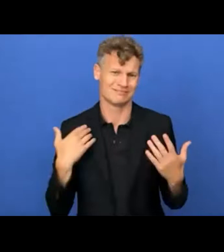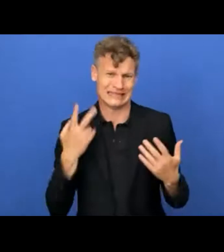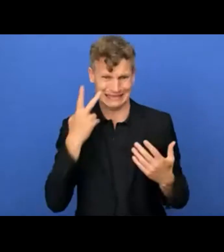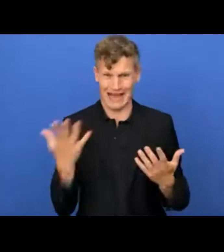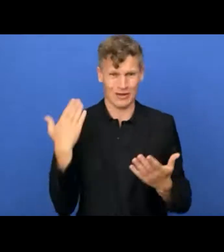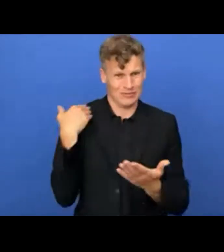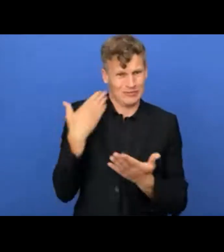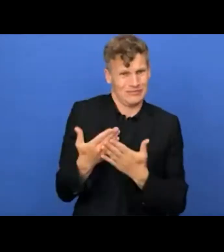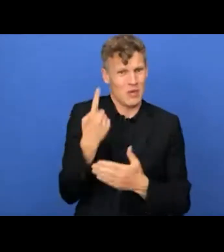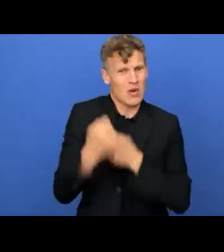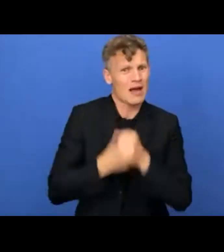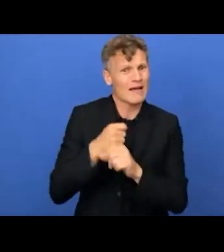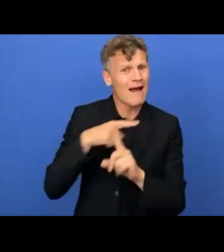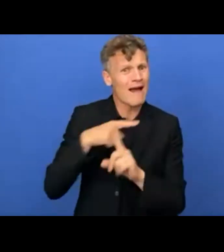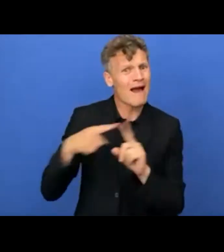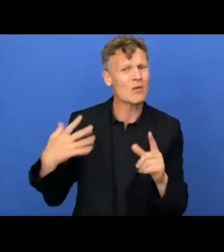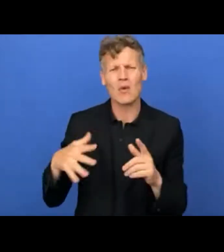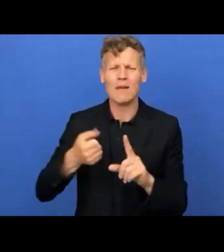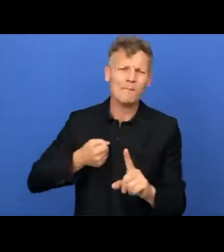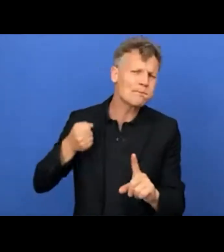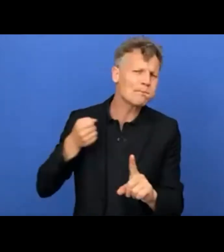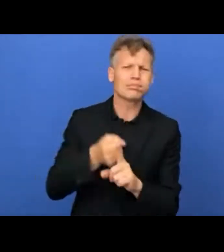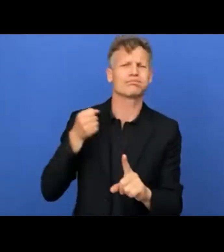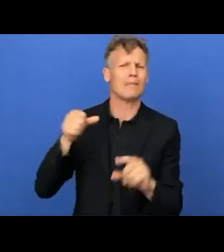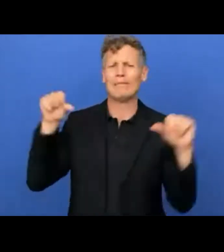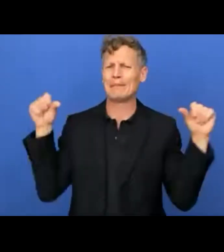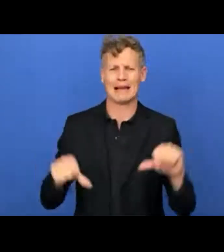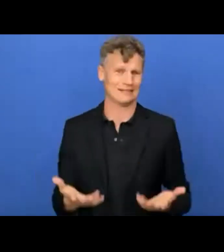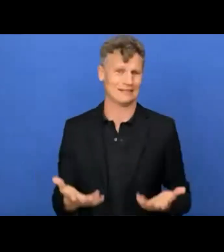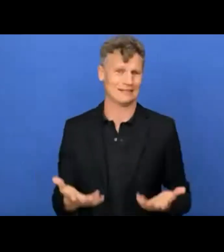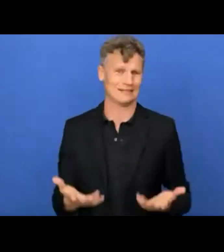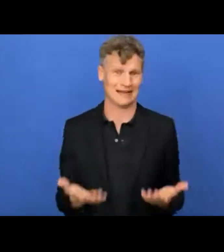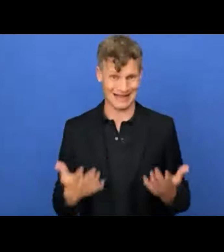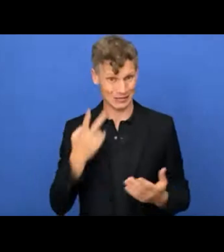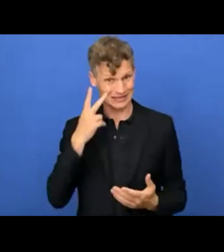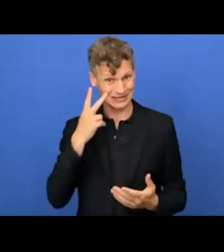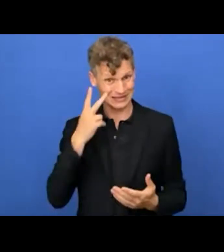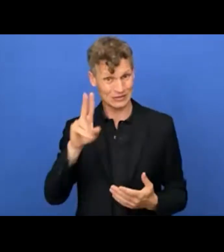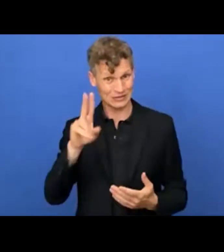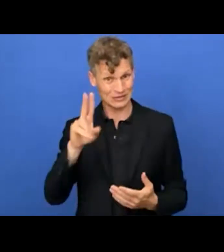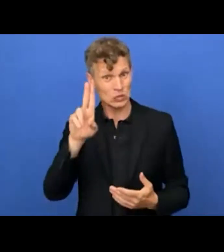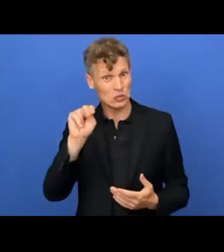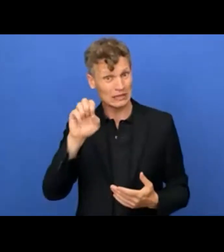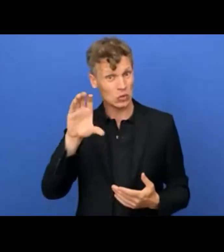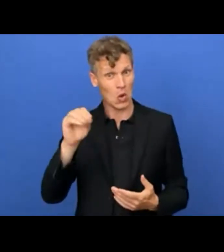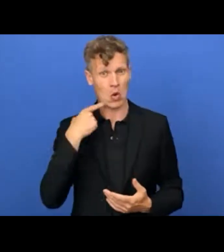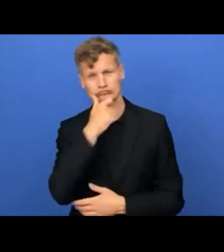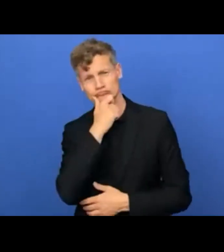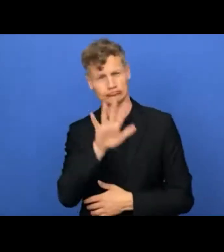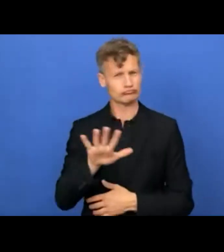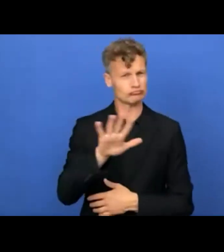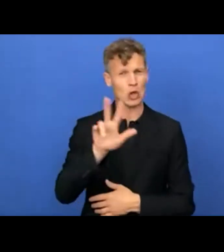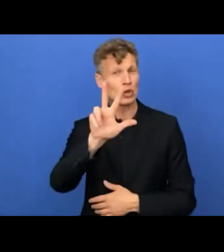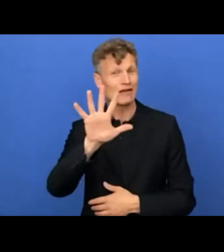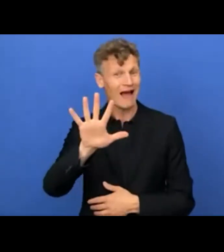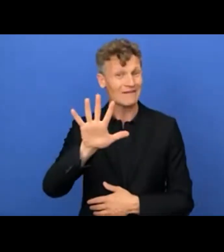les prestations de services ont souffert de la pandémie. Aujourd'hui, l'UNESCO estime qu'au moins